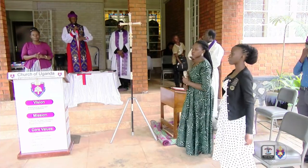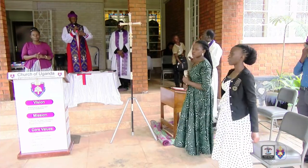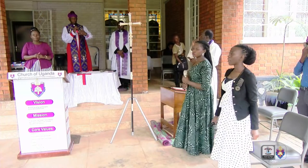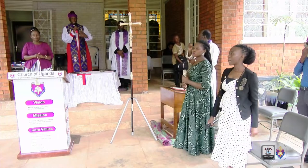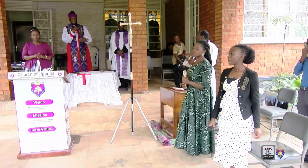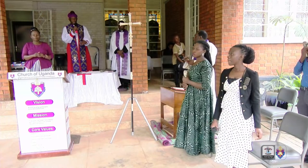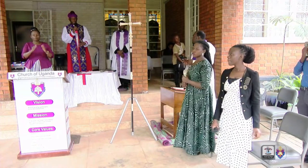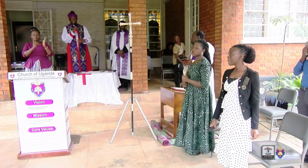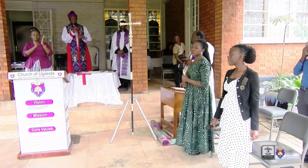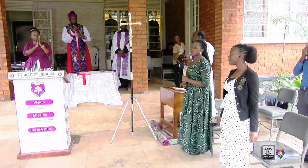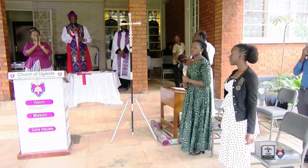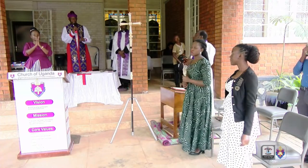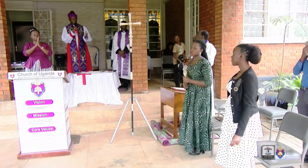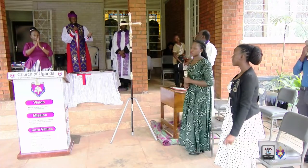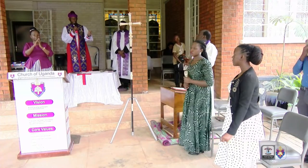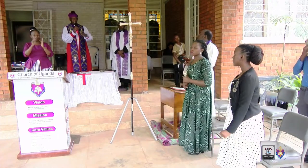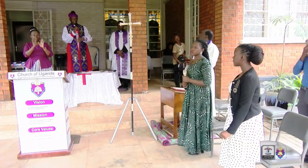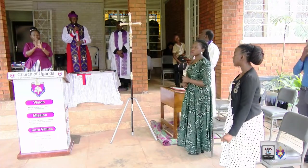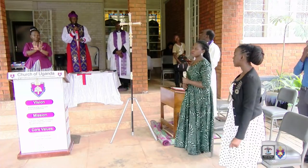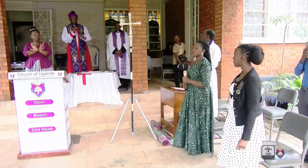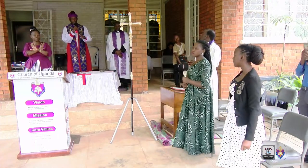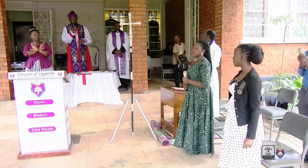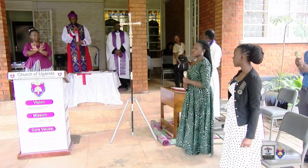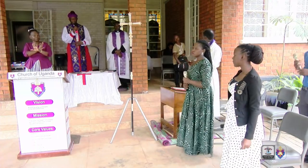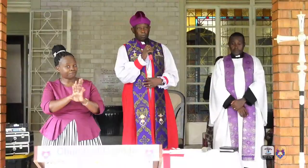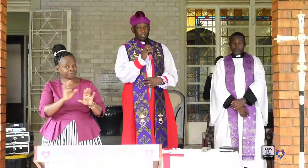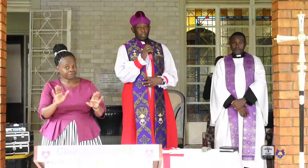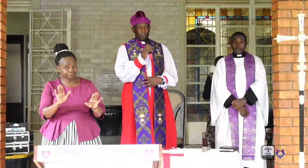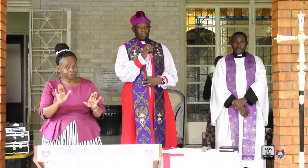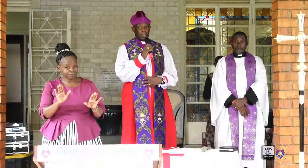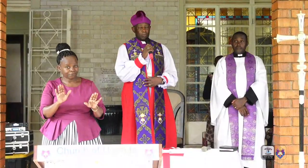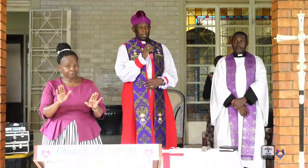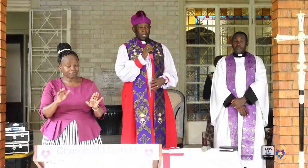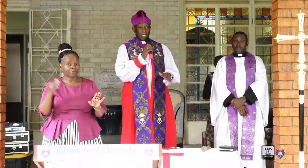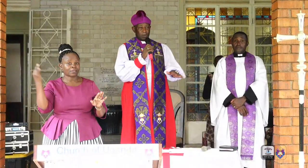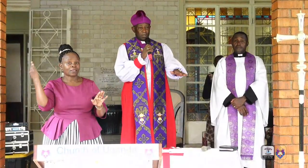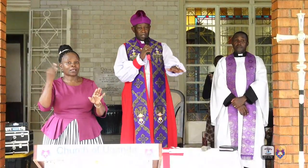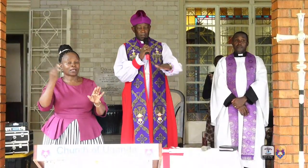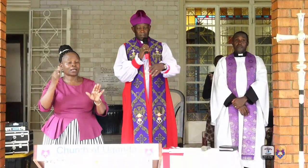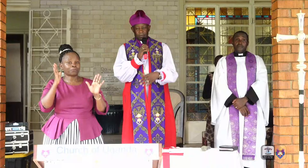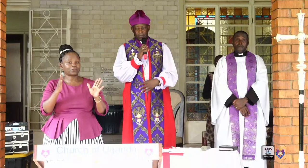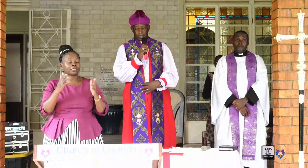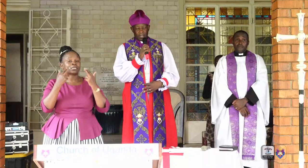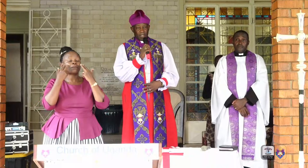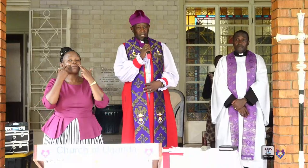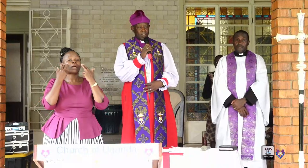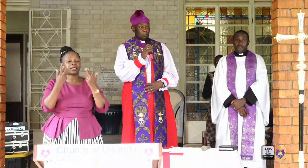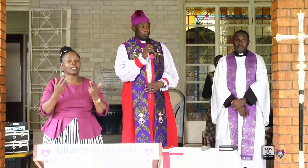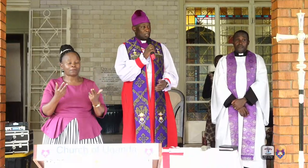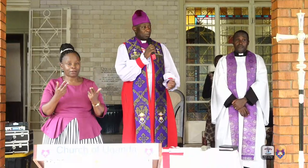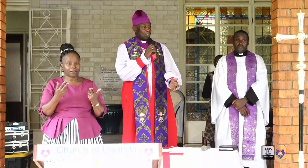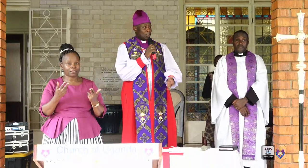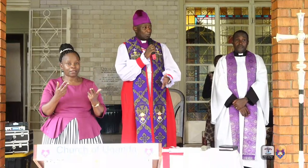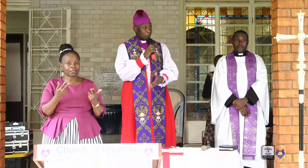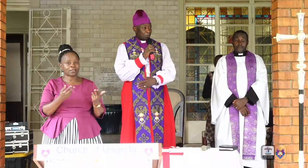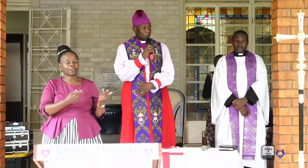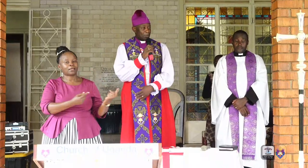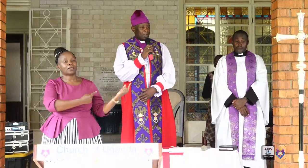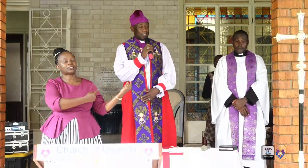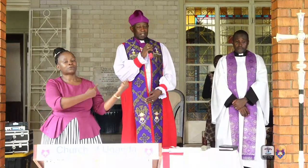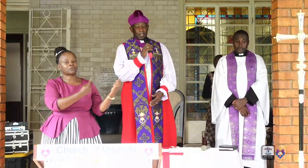ettendero olinaba nga luweddenga omubuulizi w'enjiri bw'analaba ajja kujja